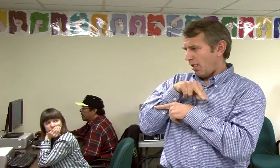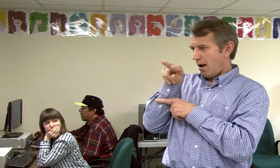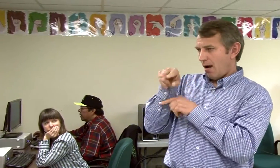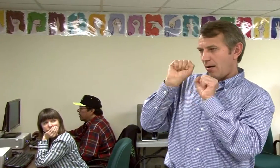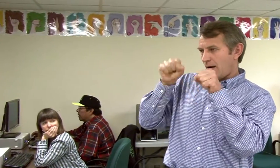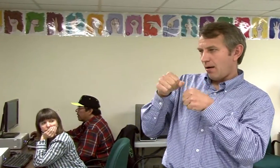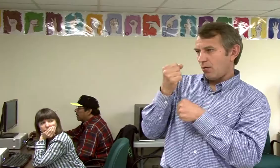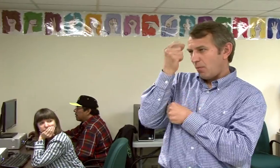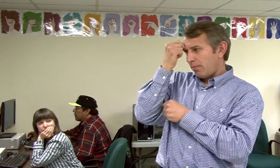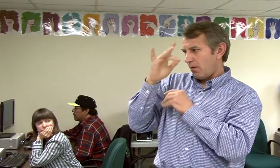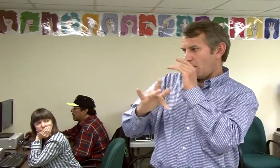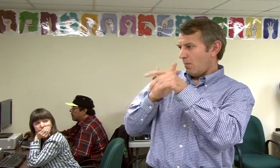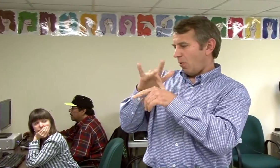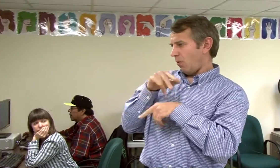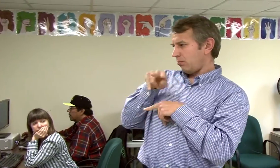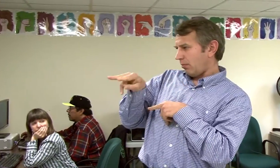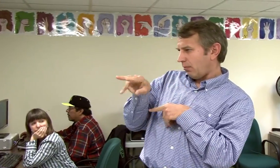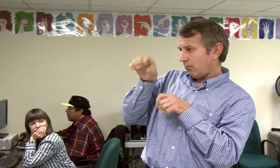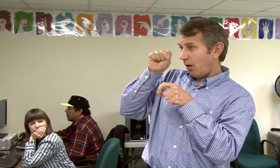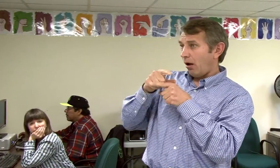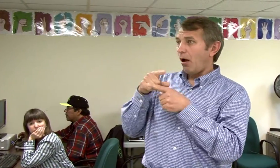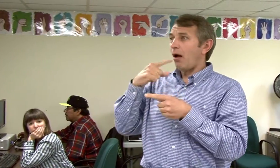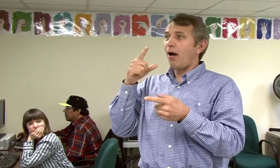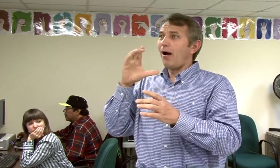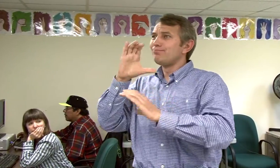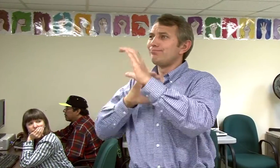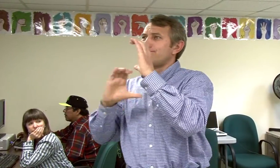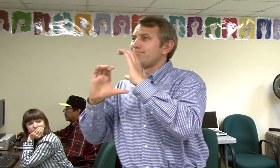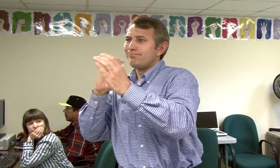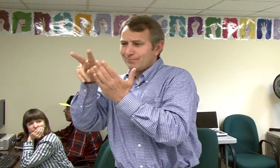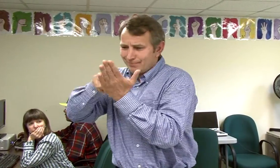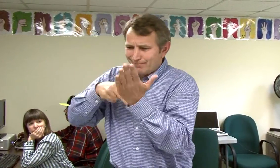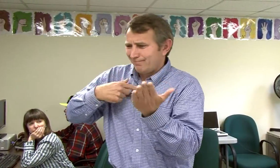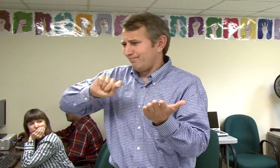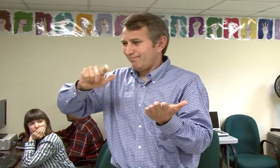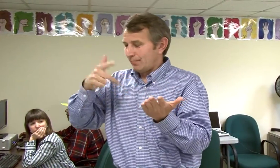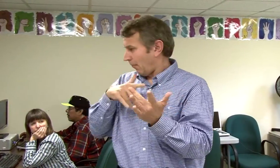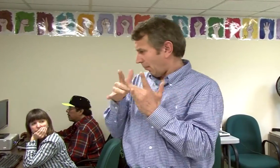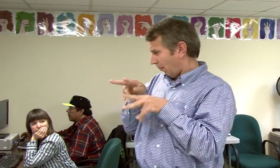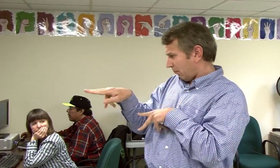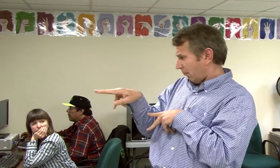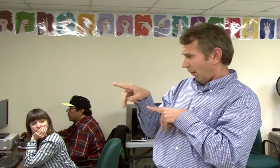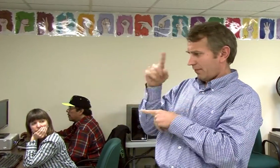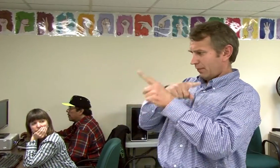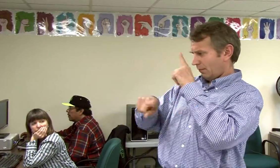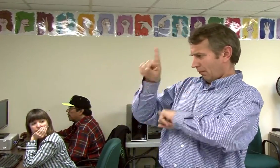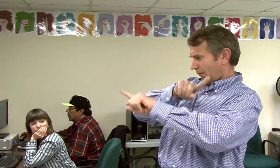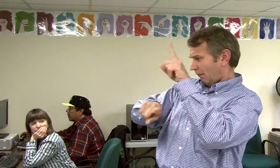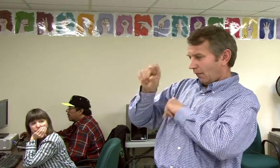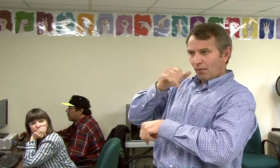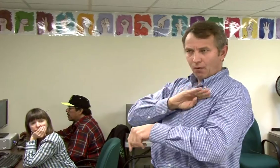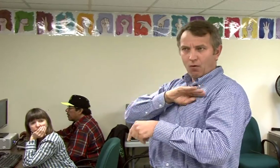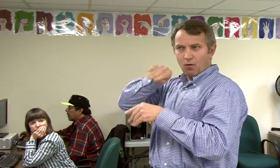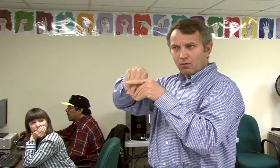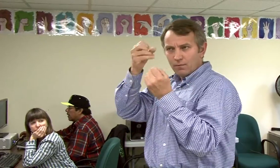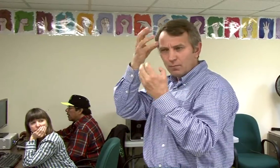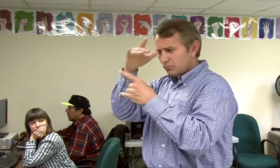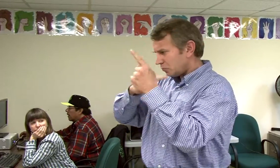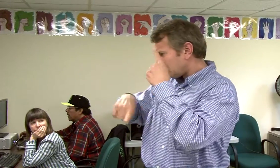les sourds qui éprouvent des difficultés de communication avec entendants et qui ne peuvent bien lire, l'Internet offre les possibilités de s'informer en regardant